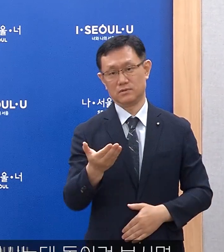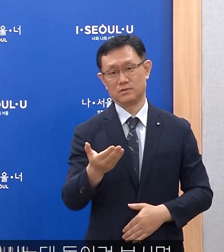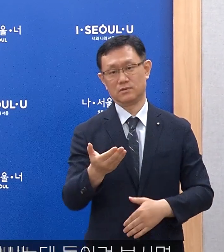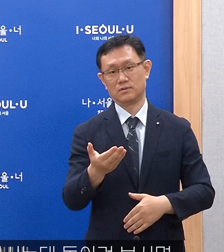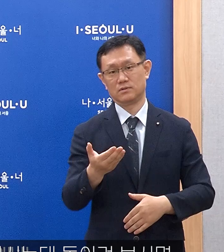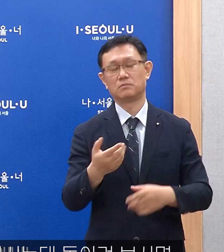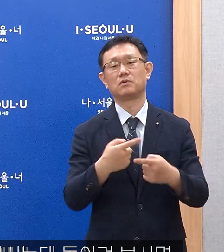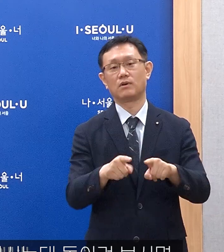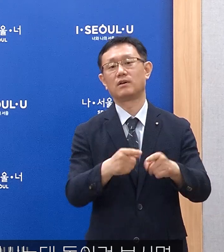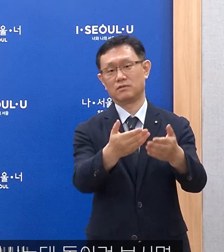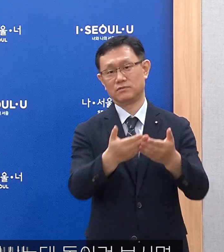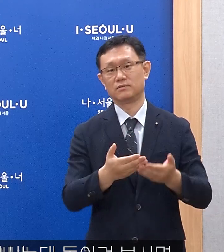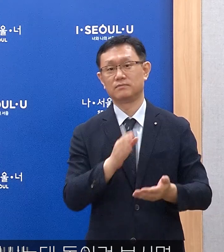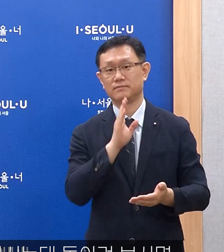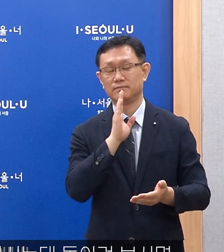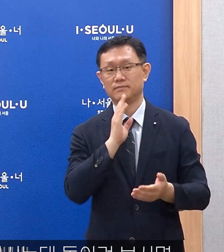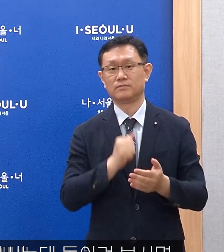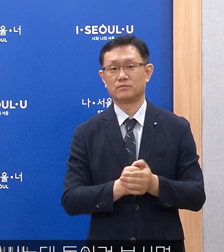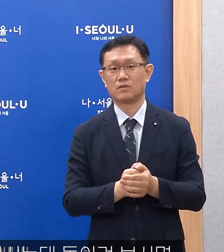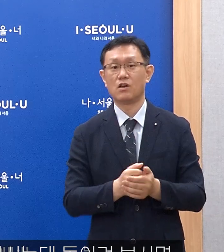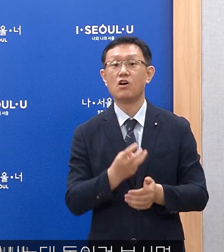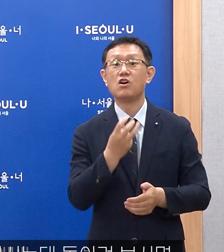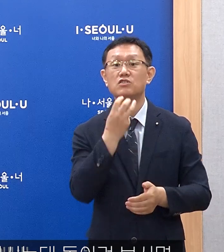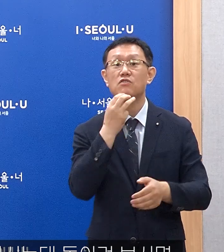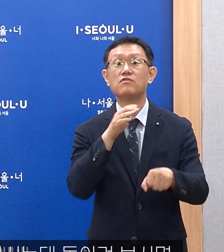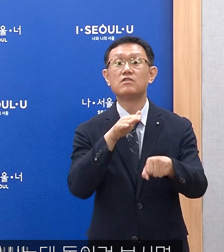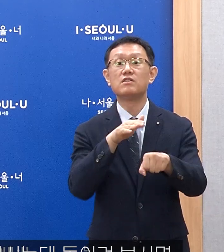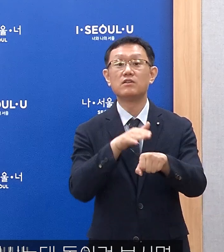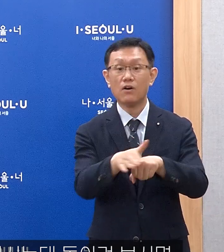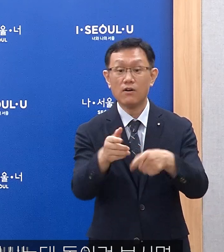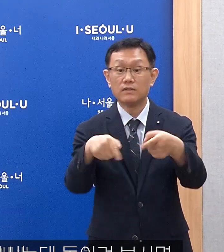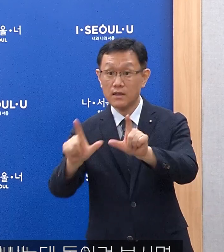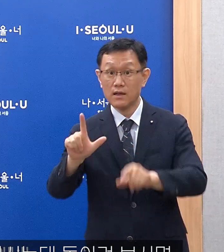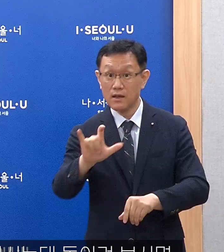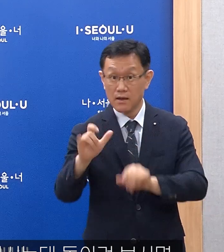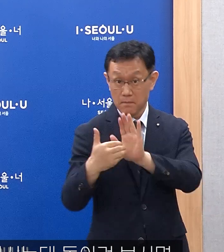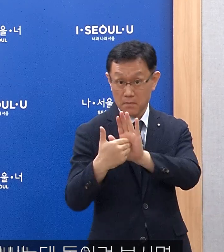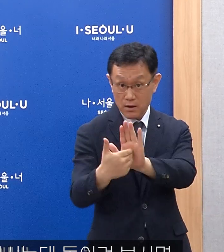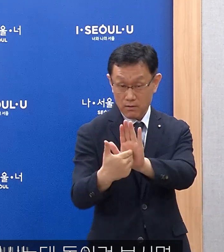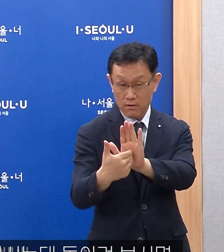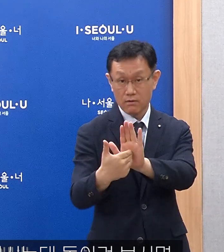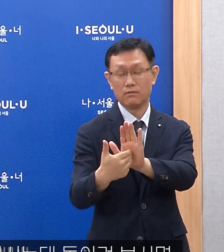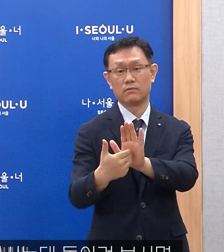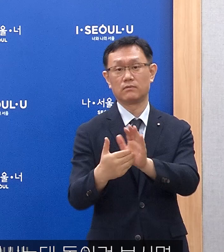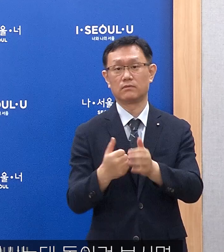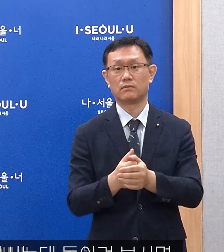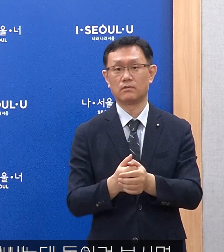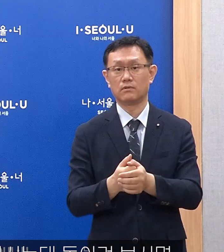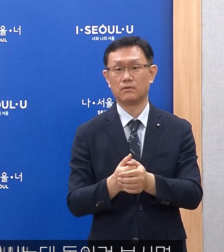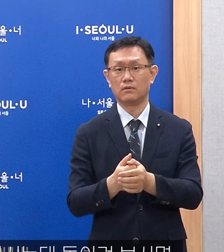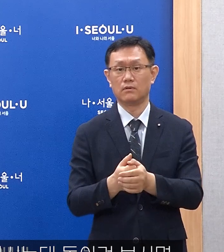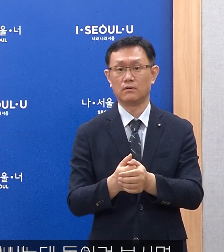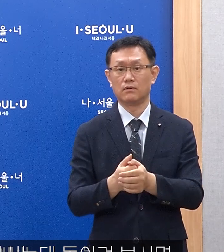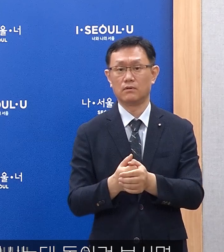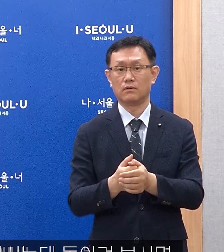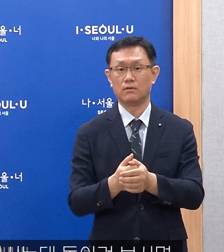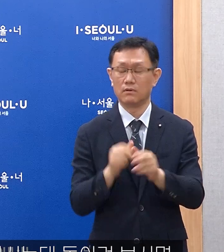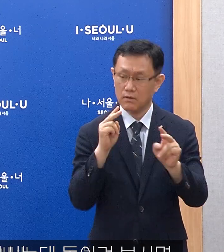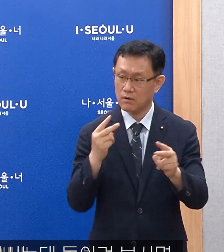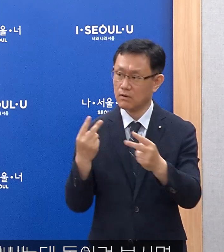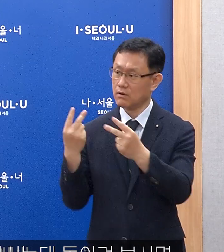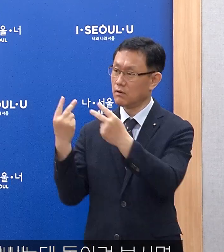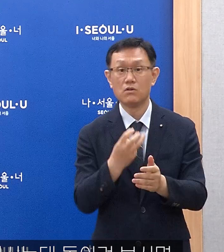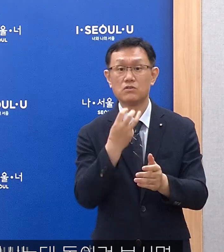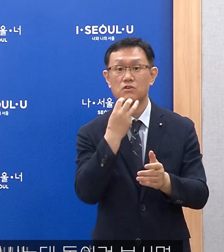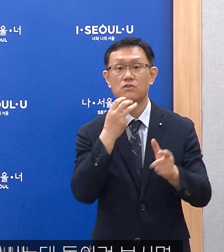그리고 서울형 상생방역이라고 하시는데 돌이켜보시면 과연 서울형